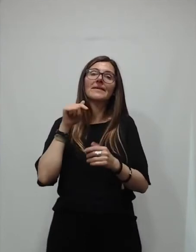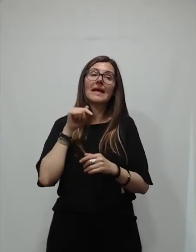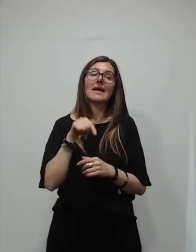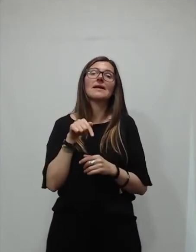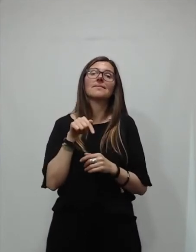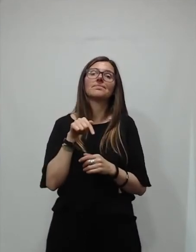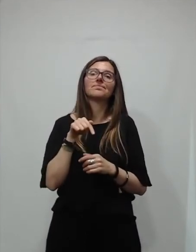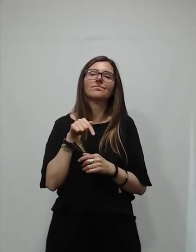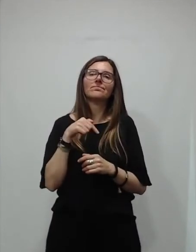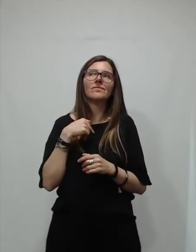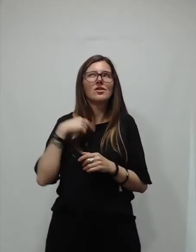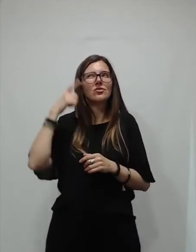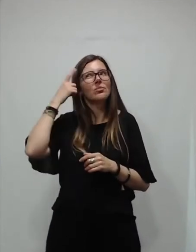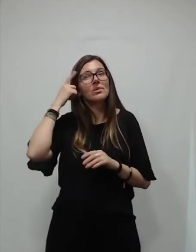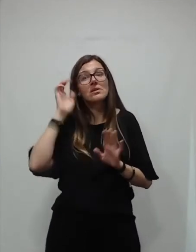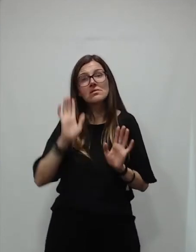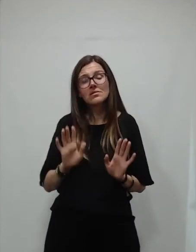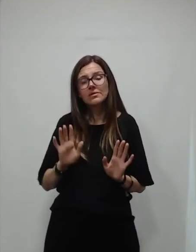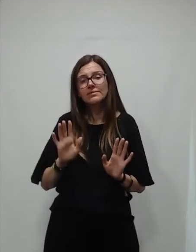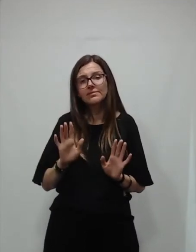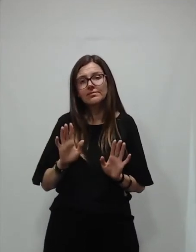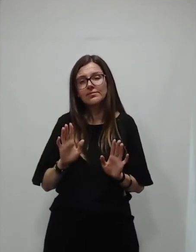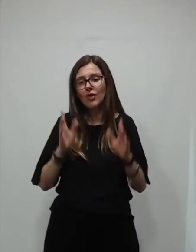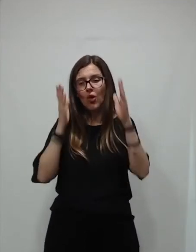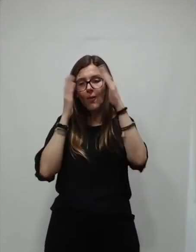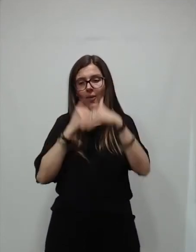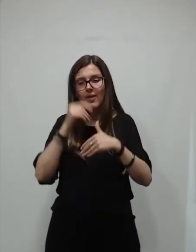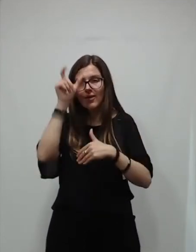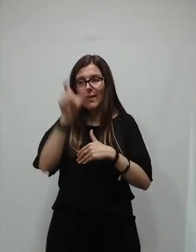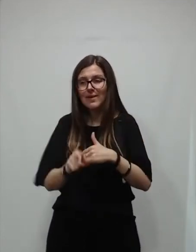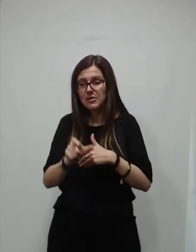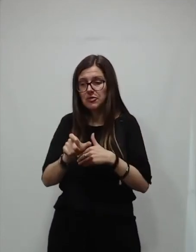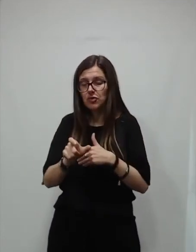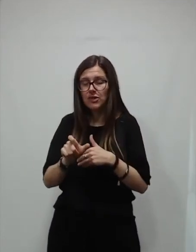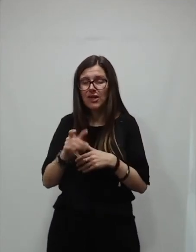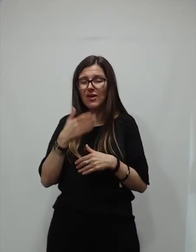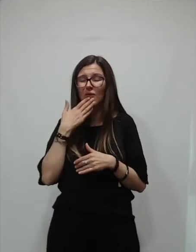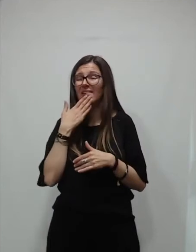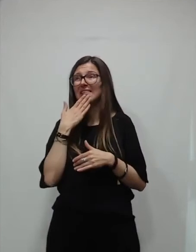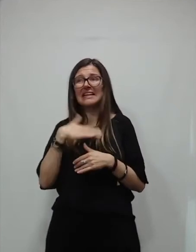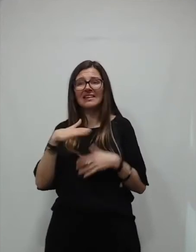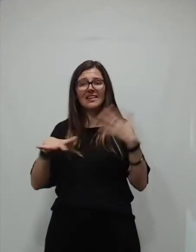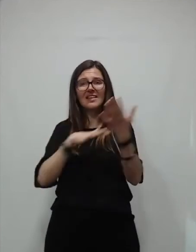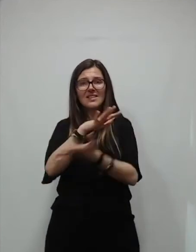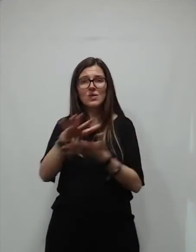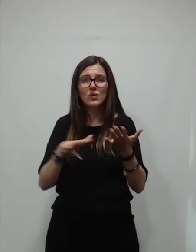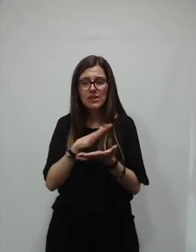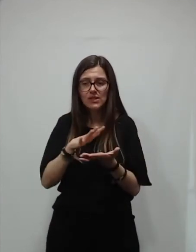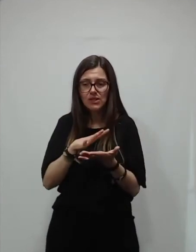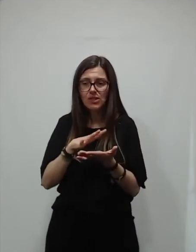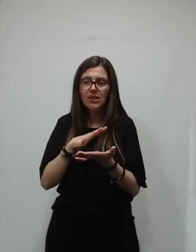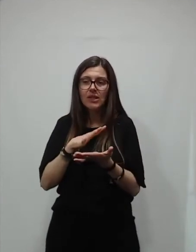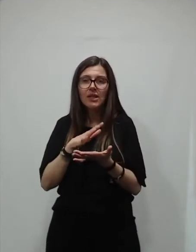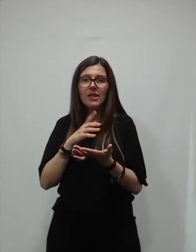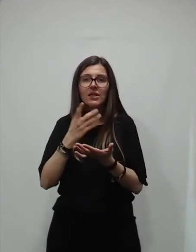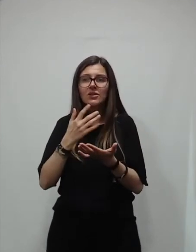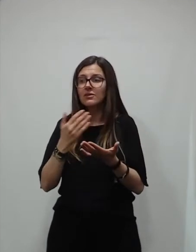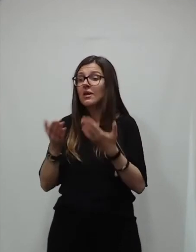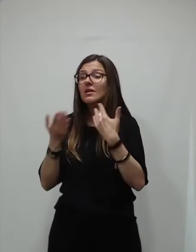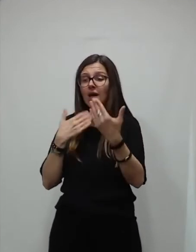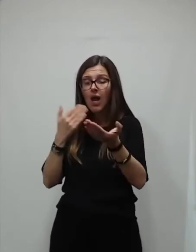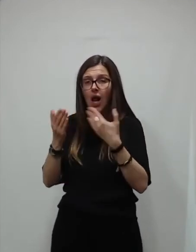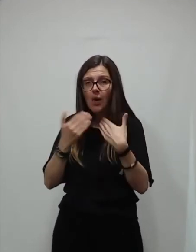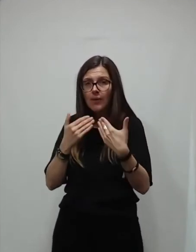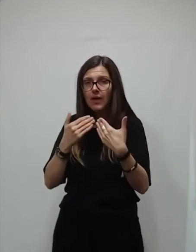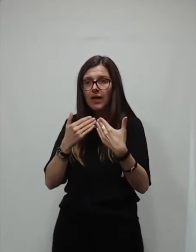que, entiendo yo, no se puede someter a una persona que no entiende lo que está pasando. Digo, esto no quiere decir que una persona que haya cometido el